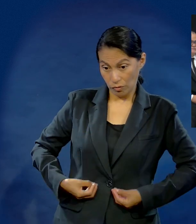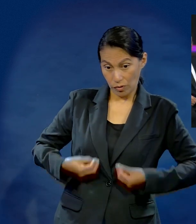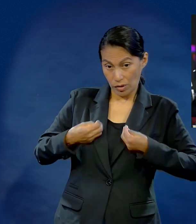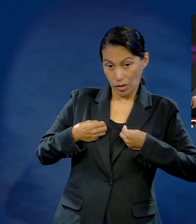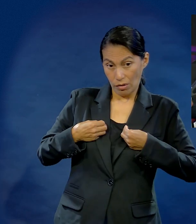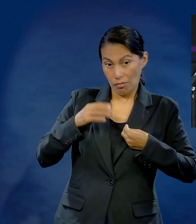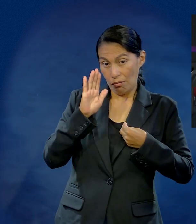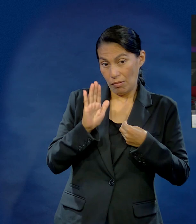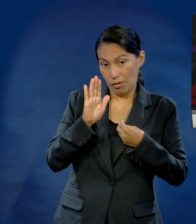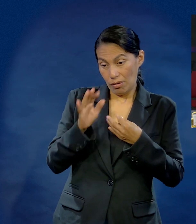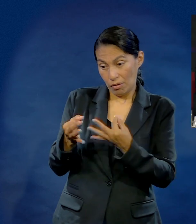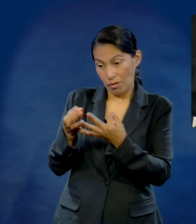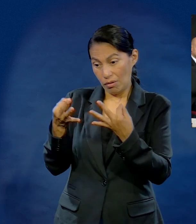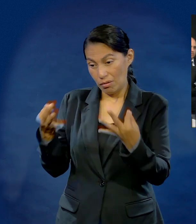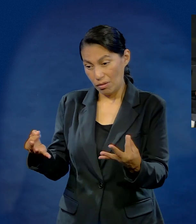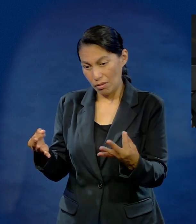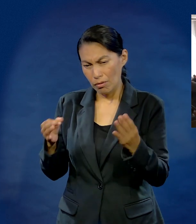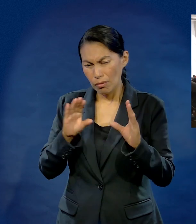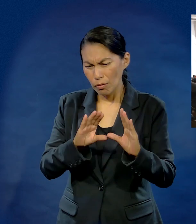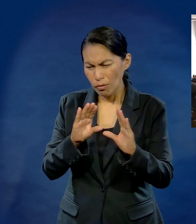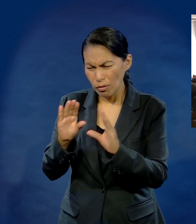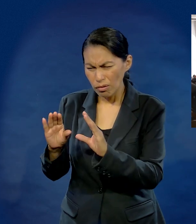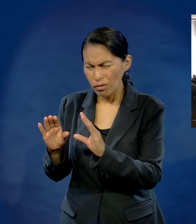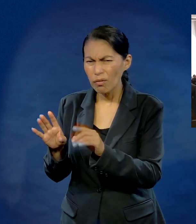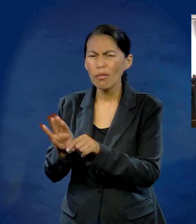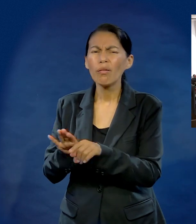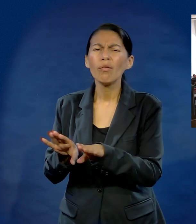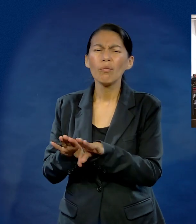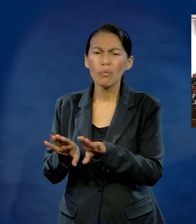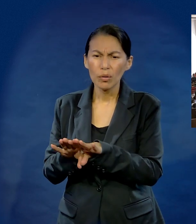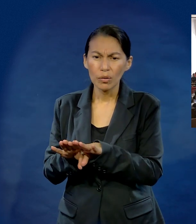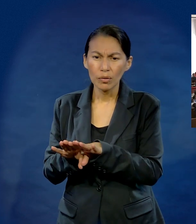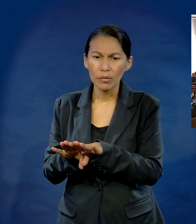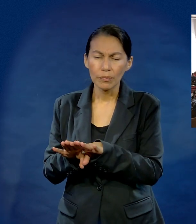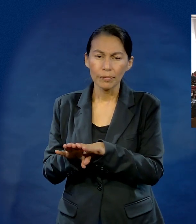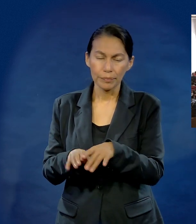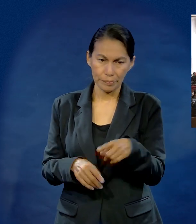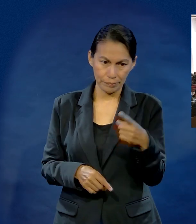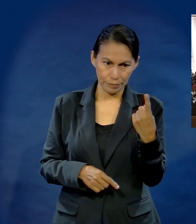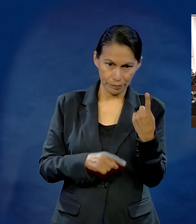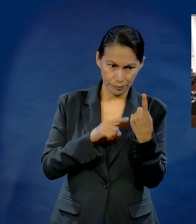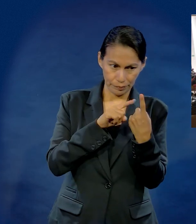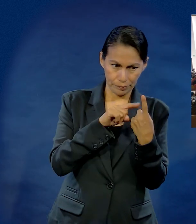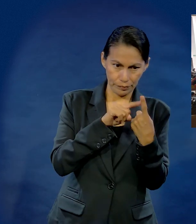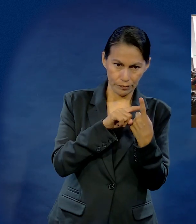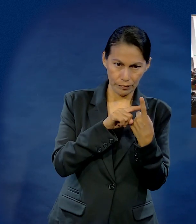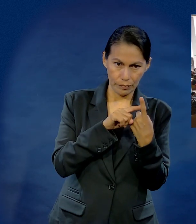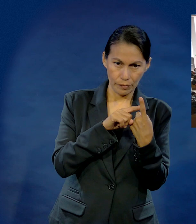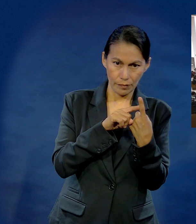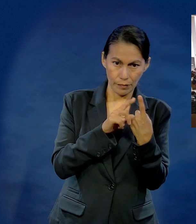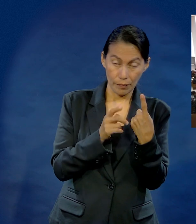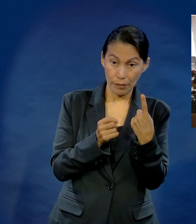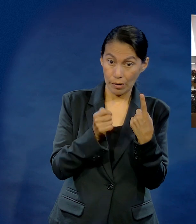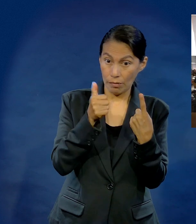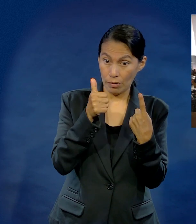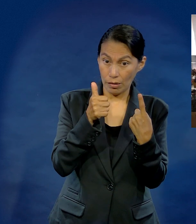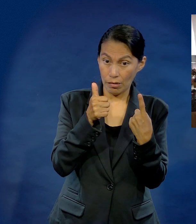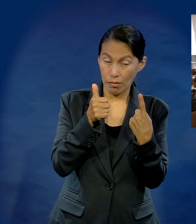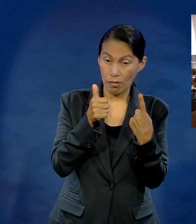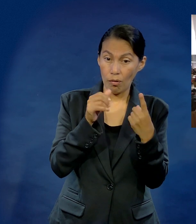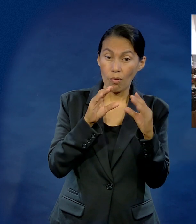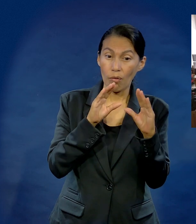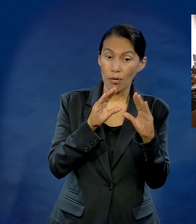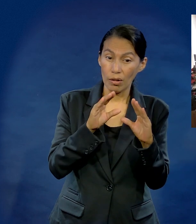vamos a vivir en problemas que ocurrieron hace muchísimos años. No hablo solo de rencor, hablo de traumas,